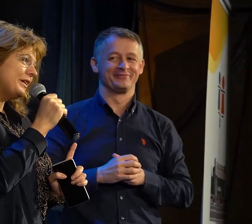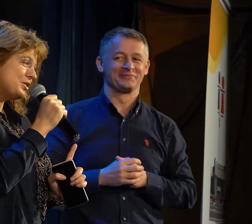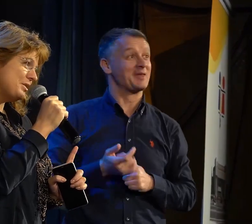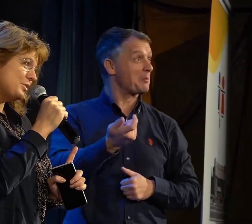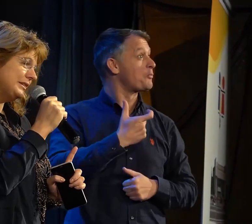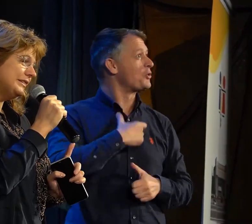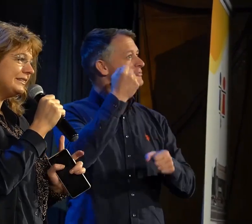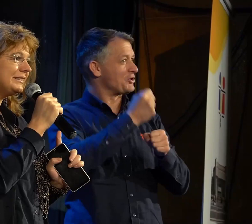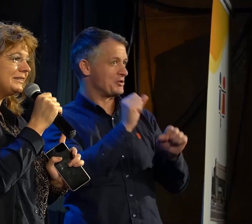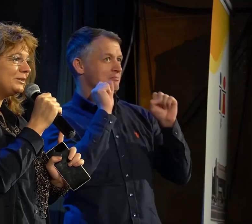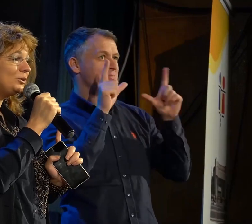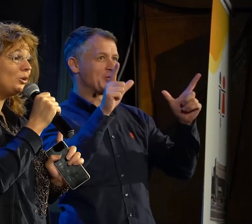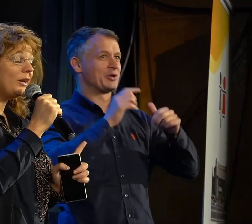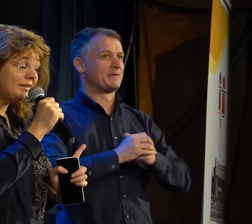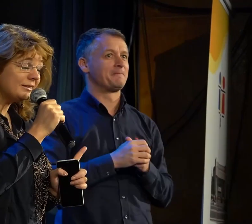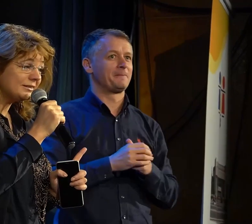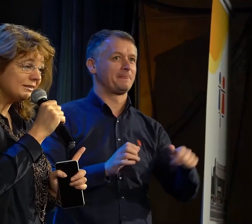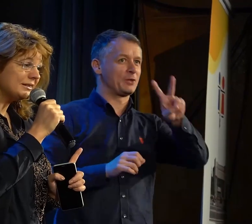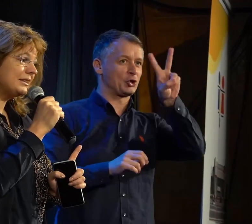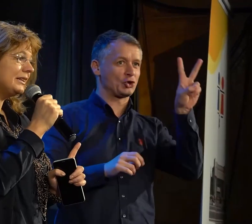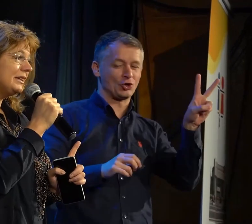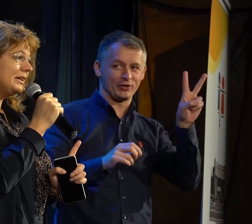ele pot face minuni. 2.